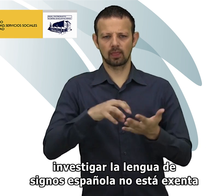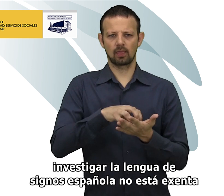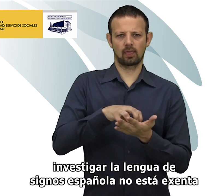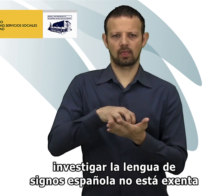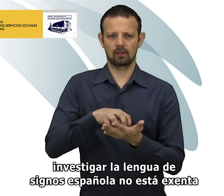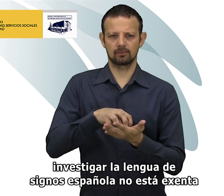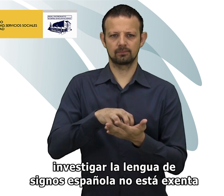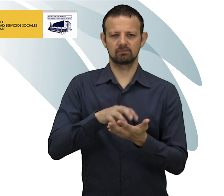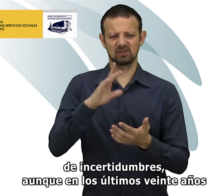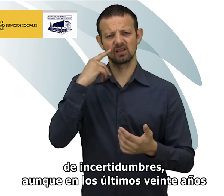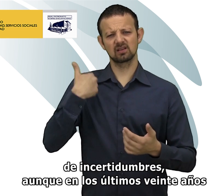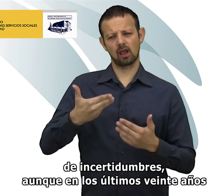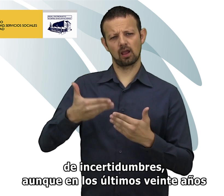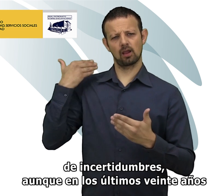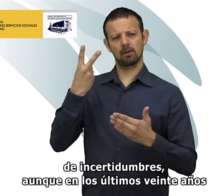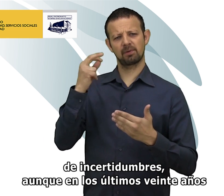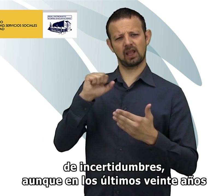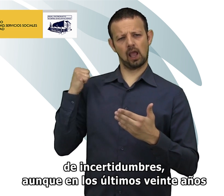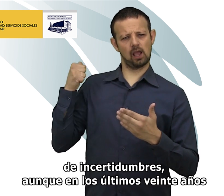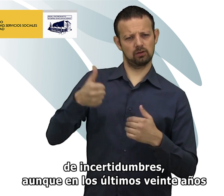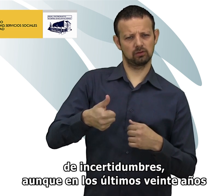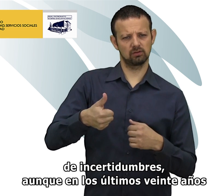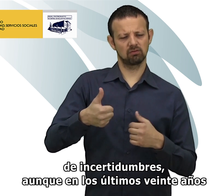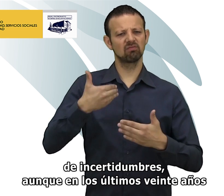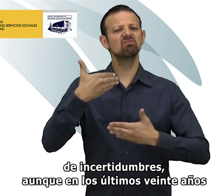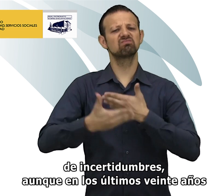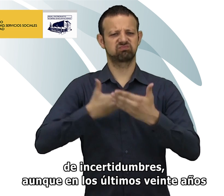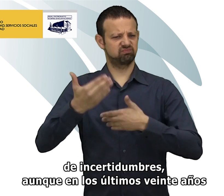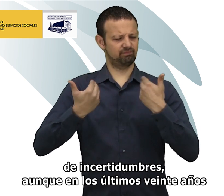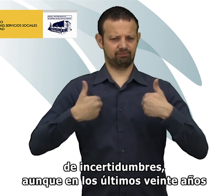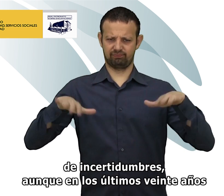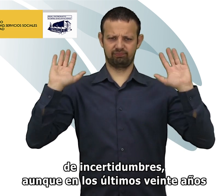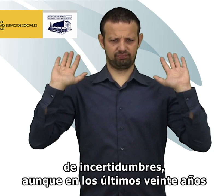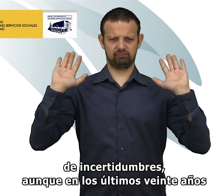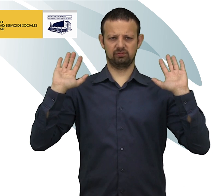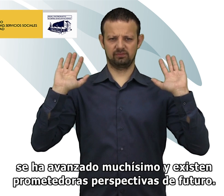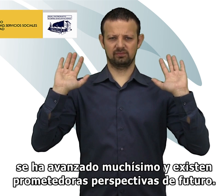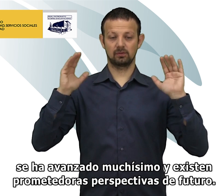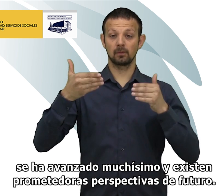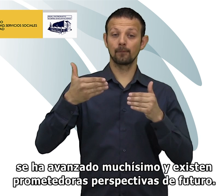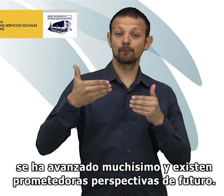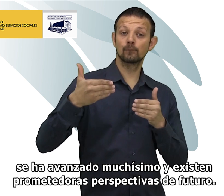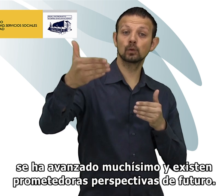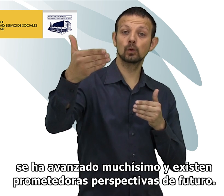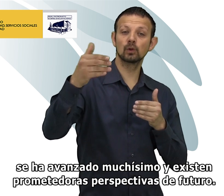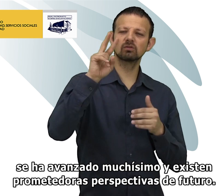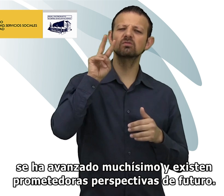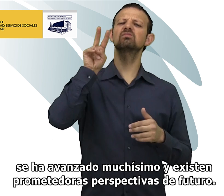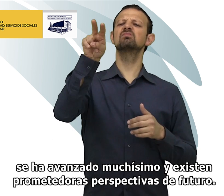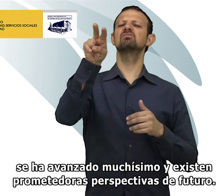incertidumbres, aunque en los últimos 20 años se ha avanzado muchísimo y existen prometedoras perspectivas de futuro. Existe